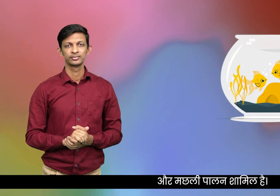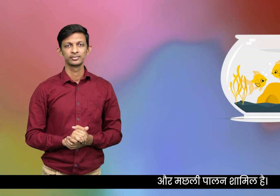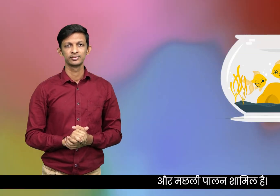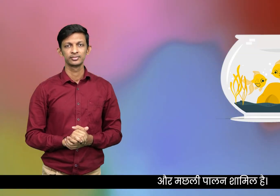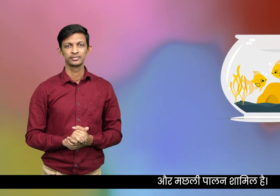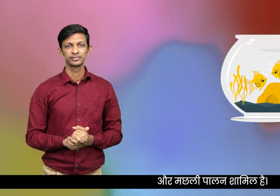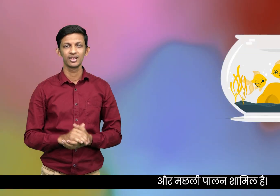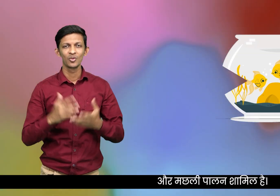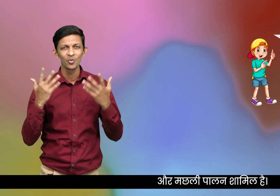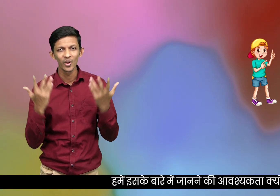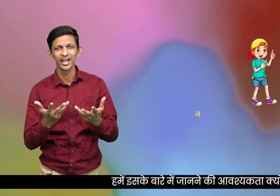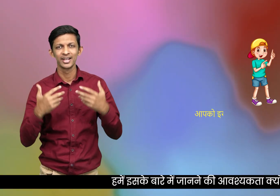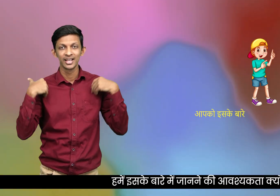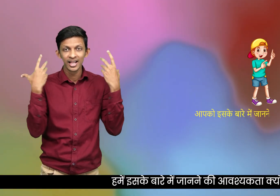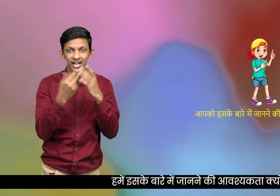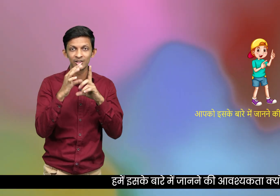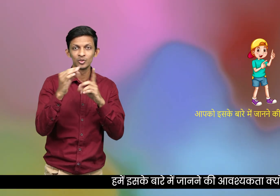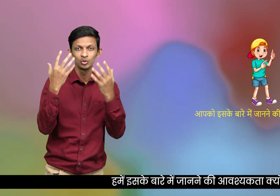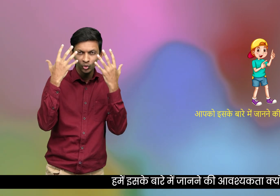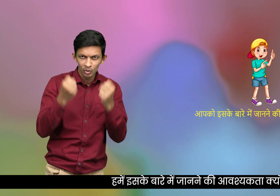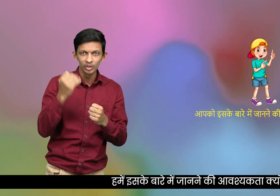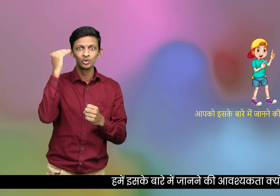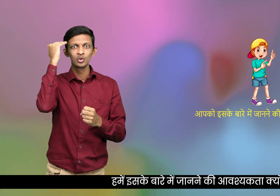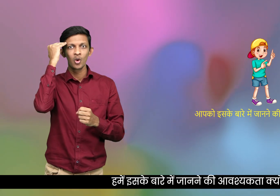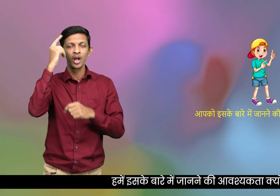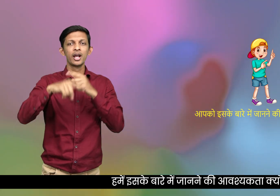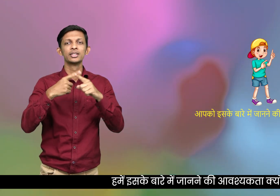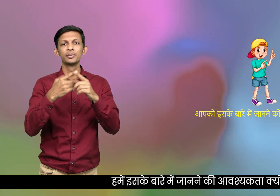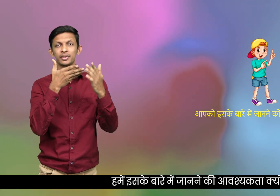है। हमें इसके बारे में जानने की आवश्यकता क्यों है?